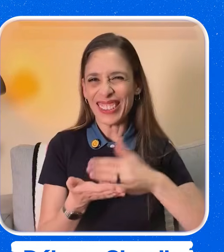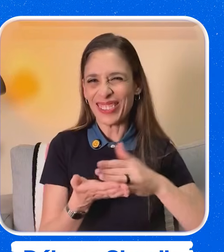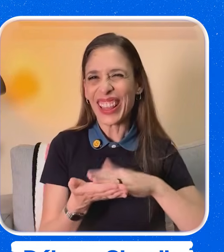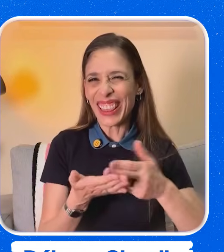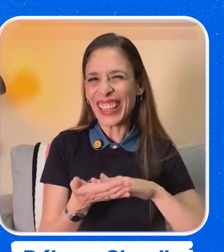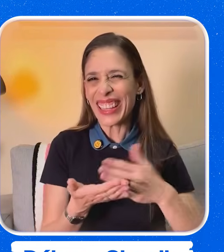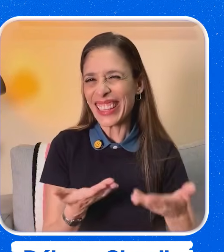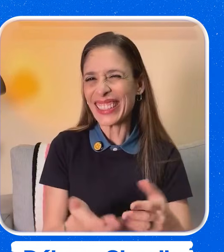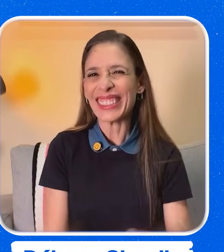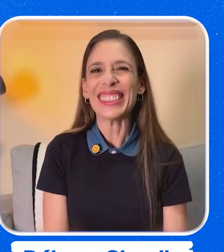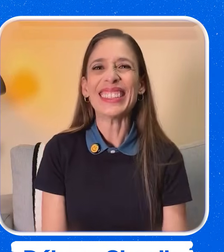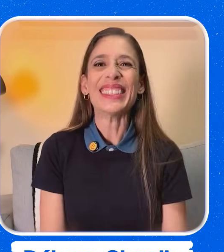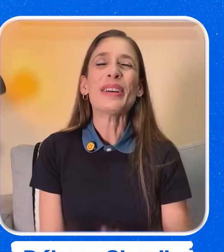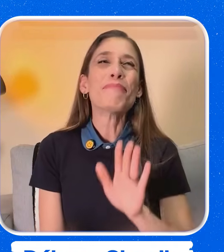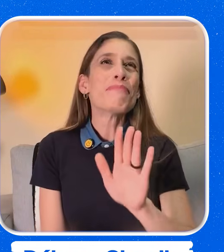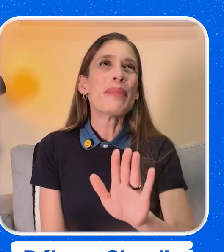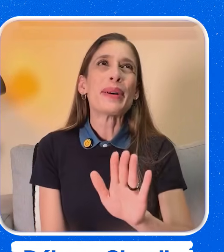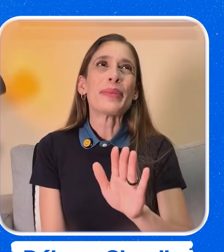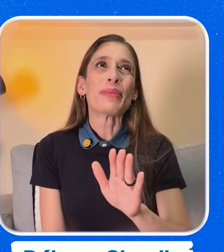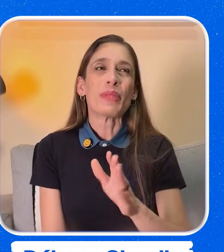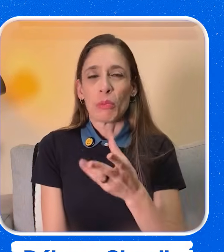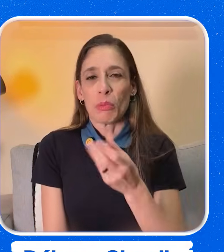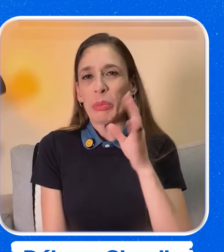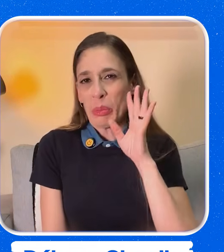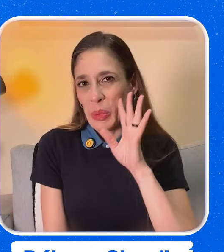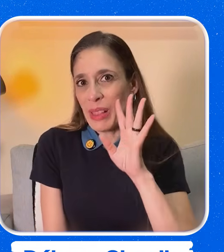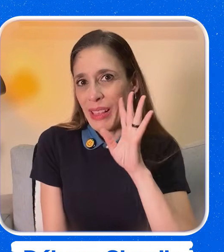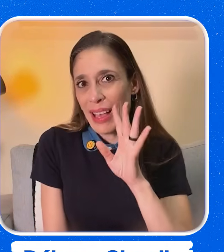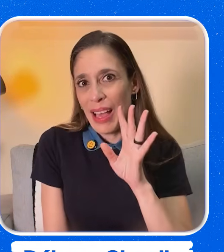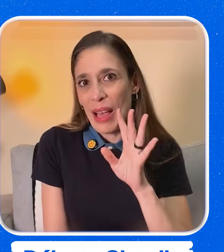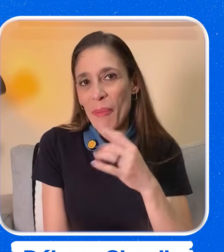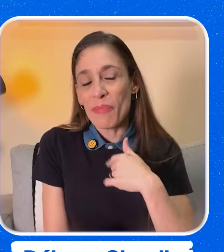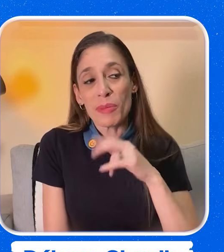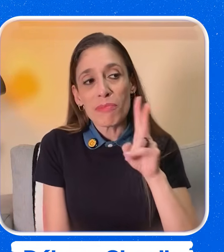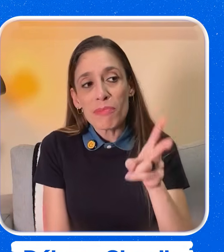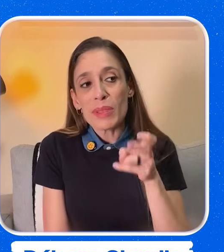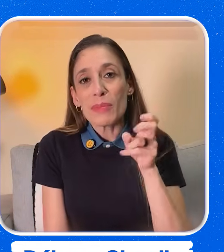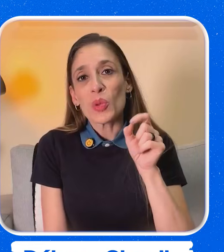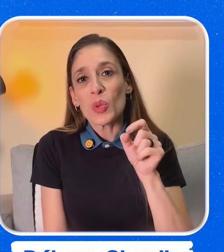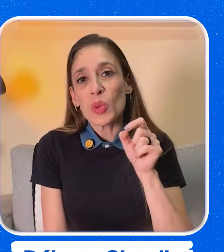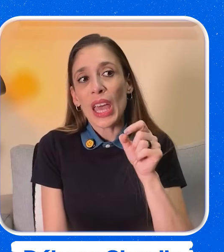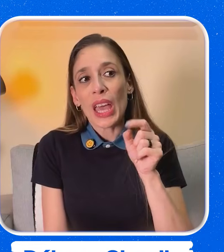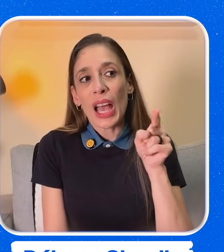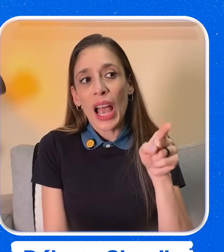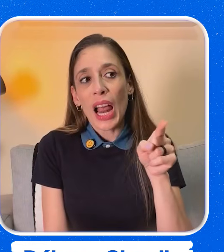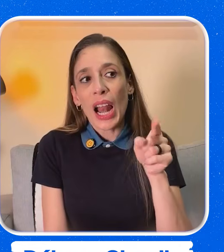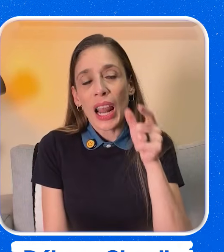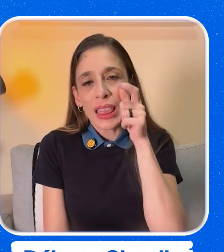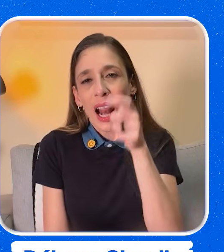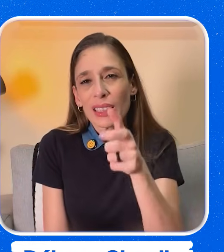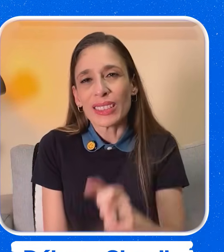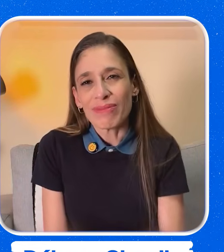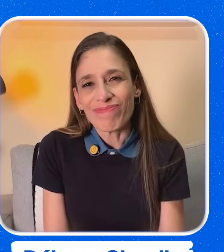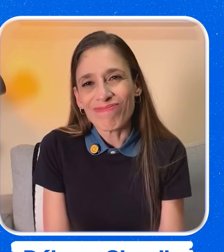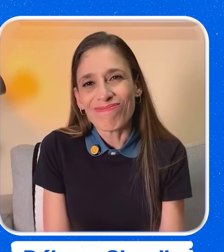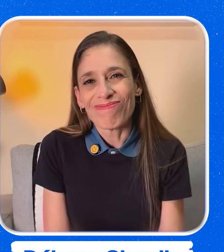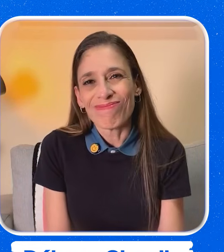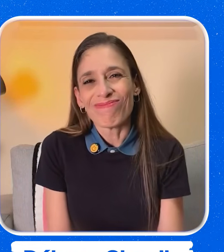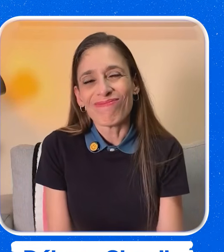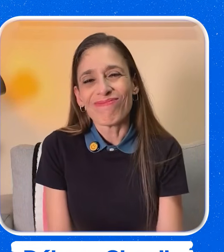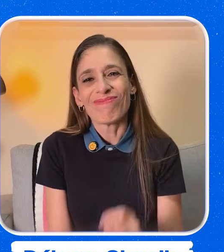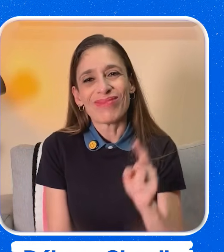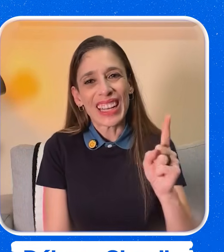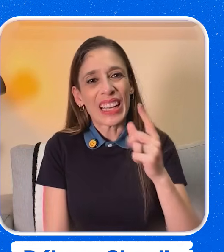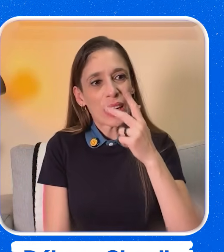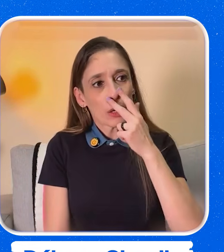muito legal e eu vi o interesse dele, e eu vi que ele sabia alguma coisa e que ele tinha iniciativa e falei,